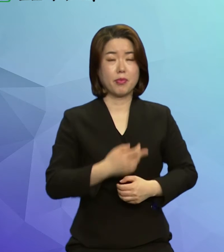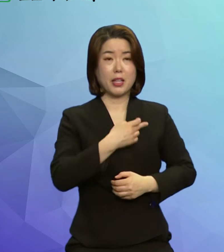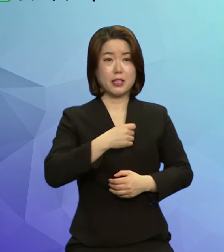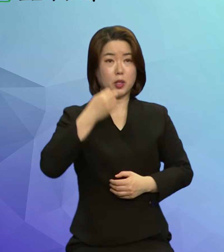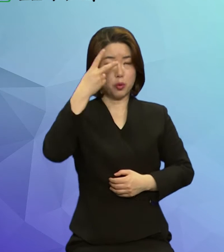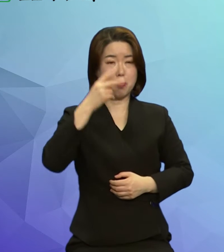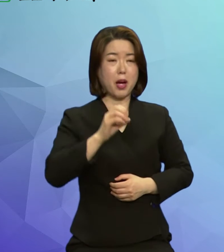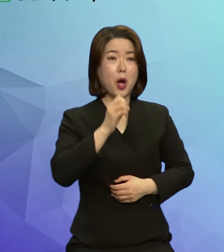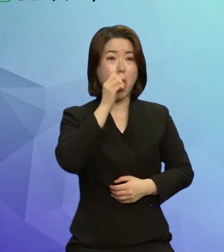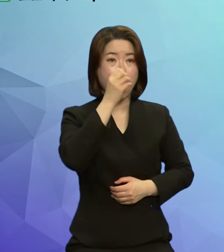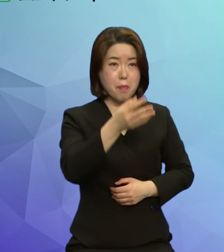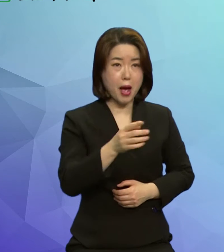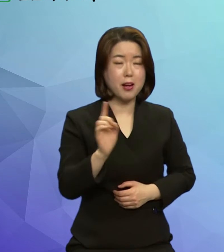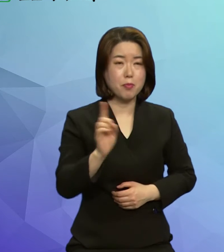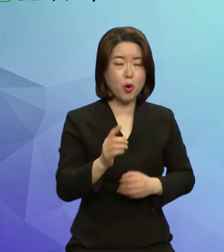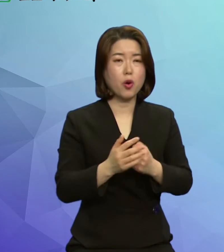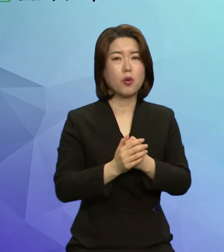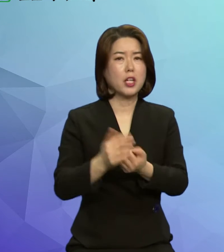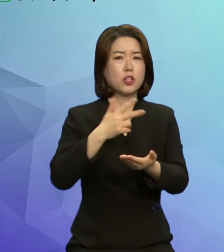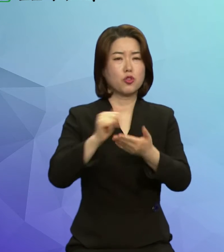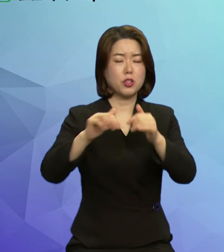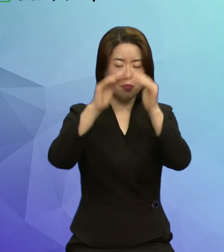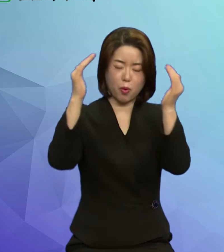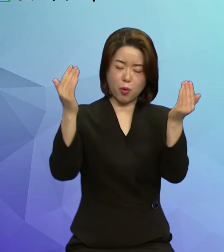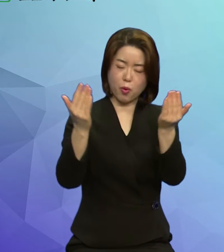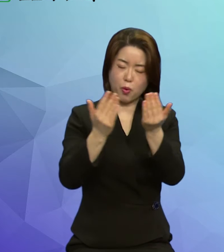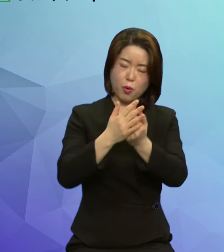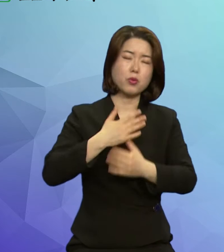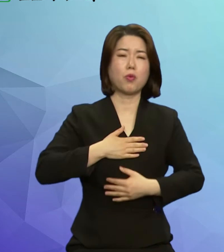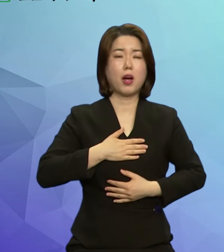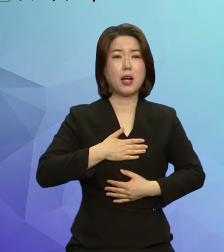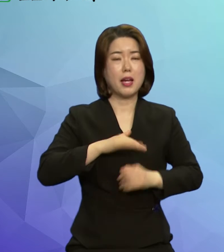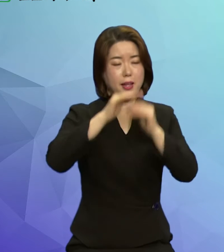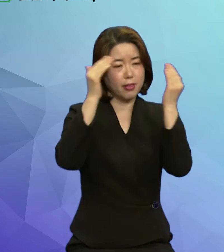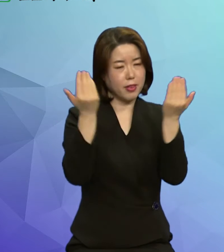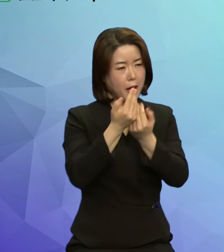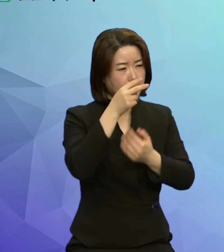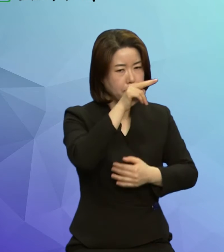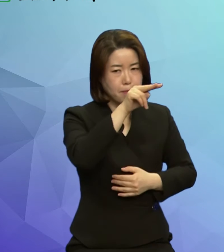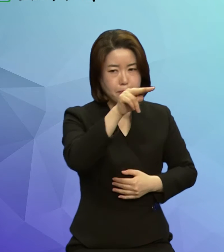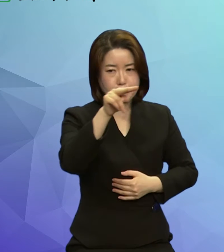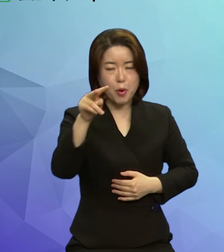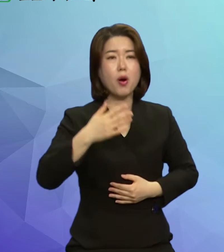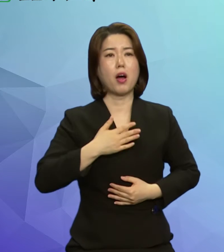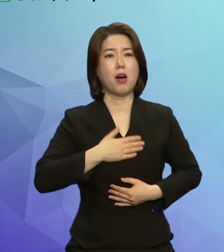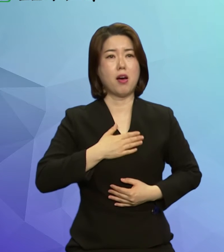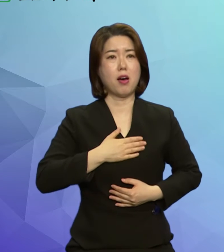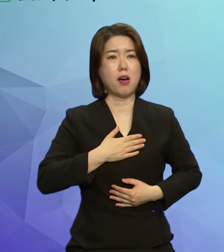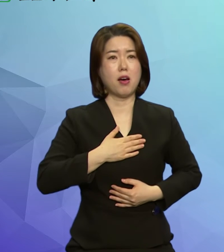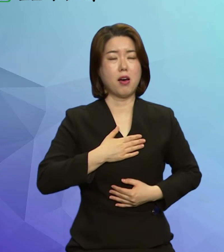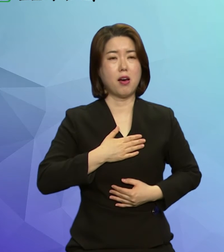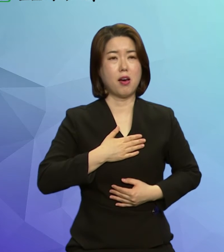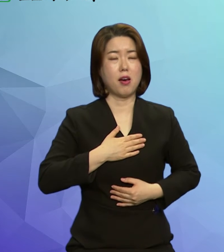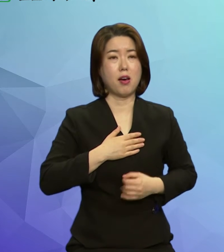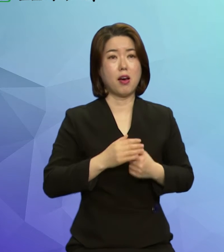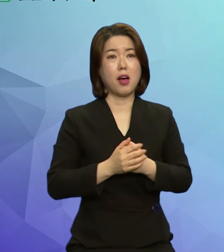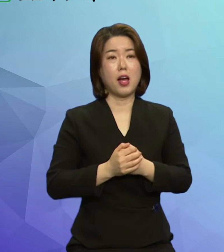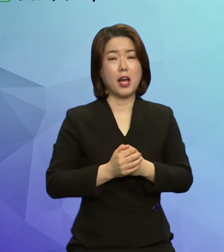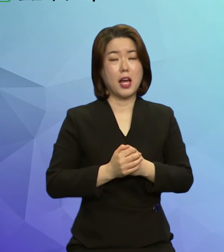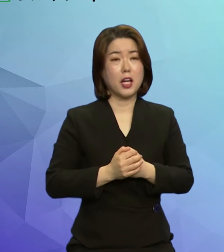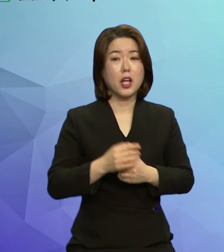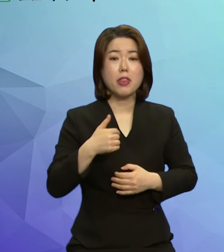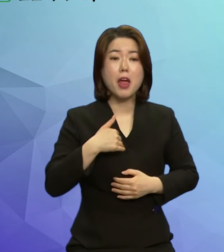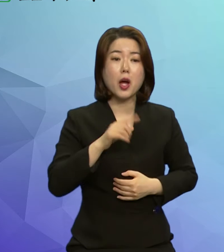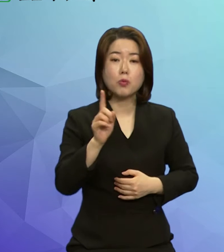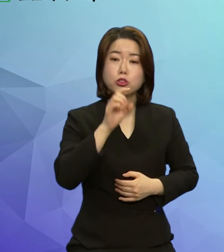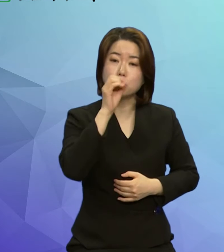사도 바울이 이렇게 고백한 것은 주님이 모든 것을 아시고 모든 것을 다 보시는 것을 알고 있었다는 겁니다. 그는 무슨 말을